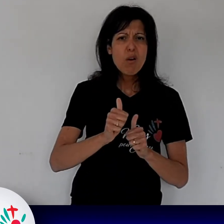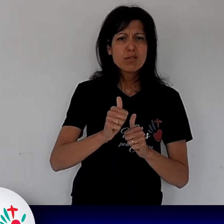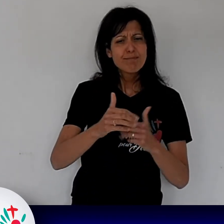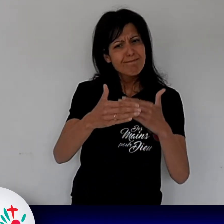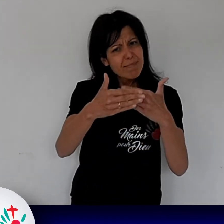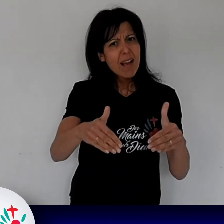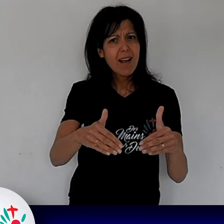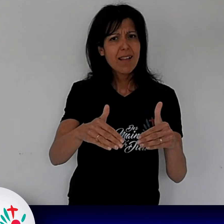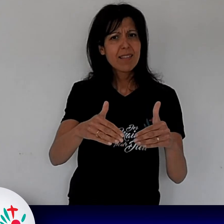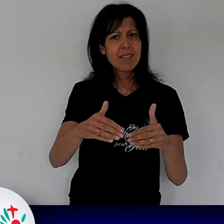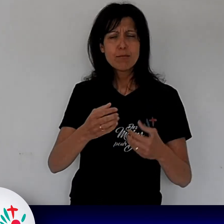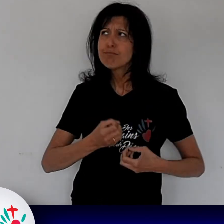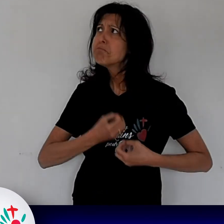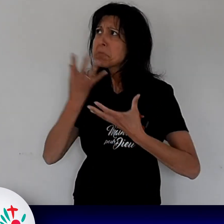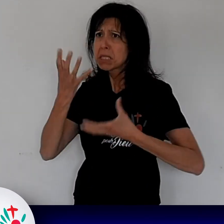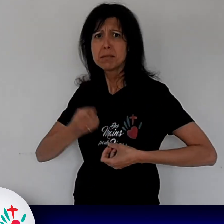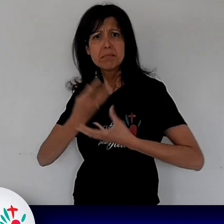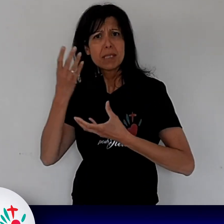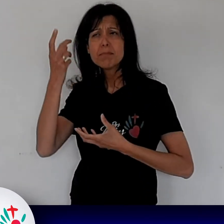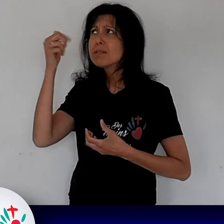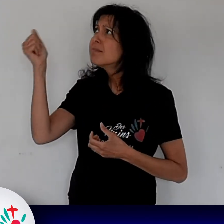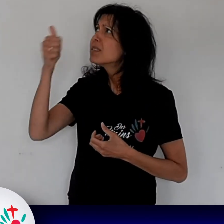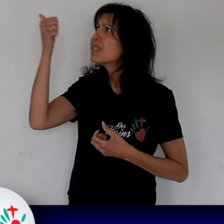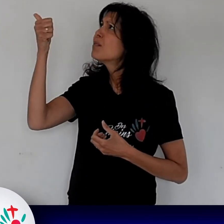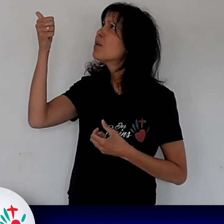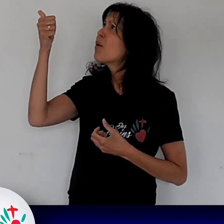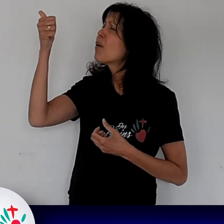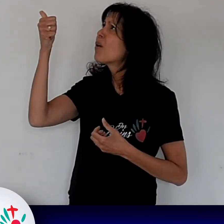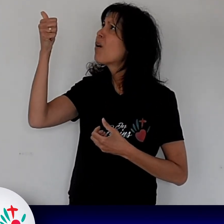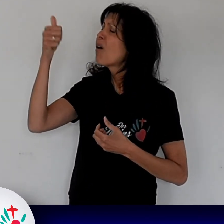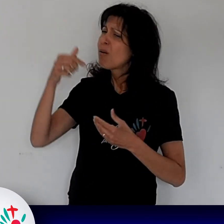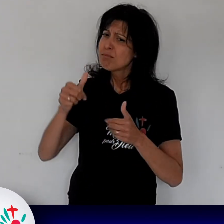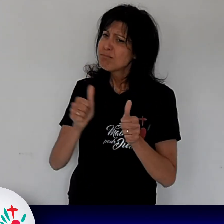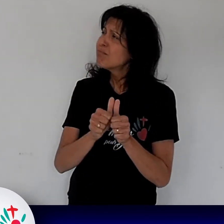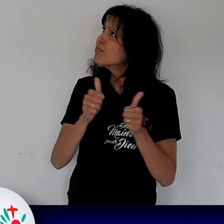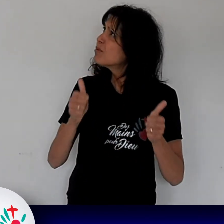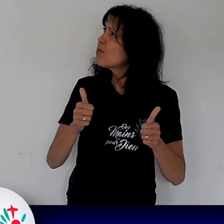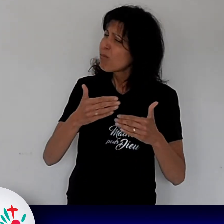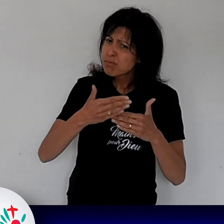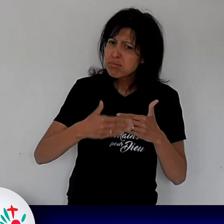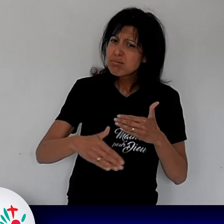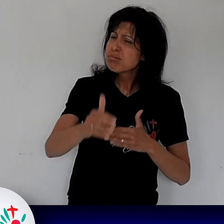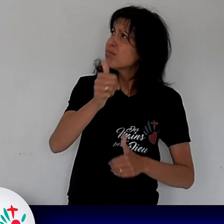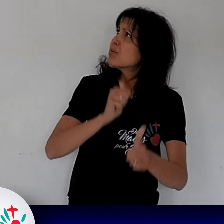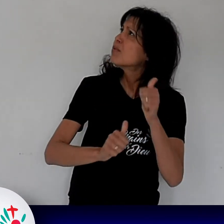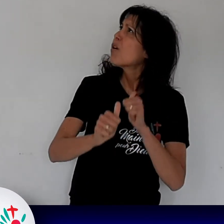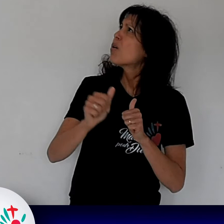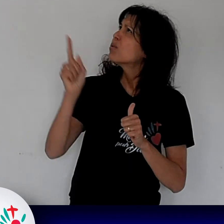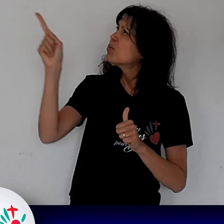au Seigneur ce matin. Seigneur, mets un terme à ce moment d'affliction.